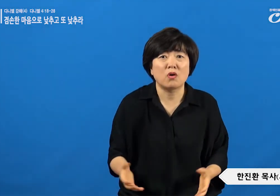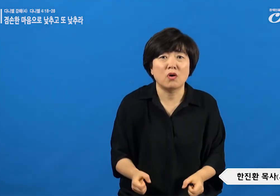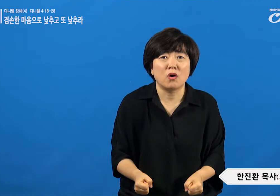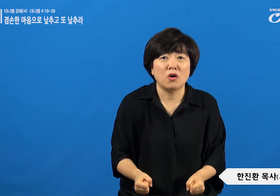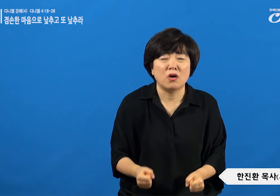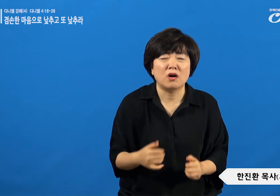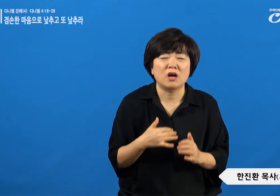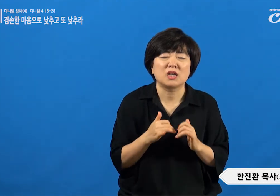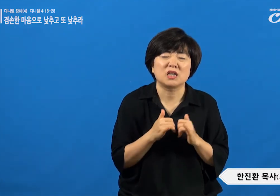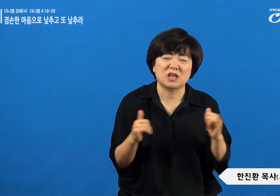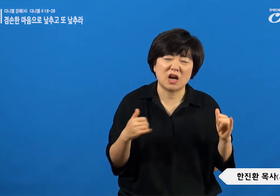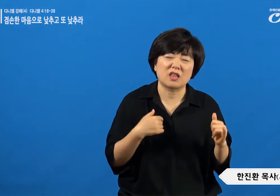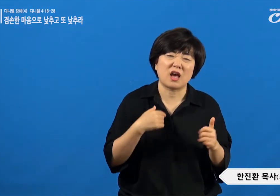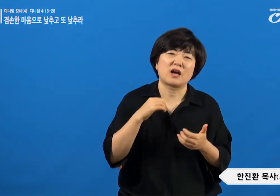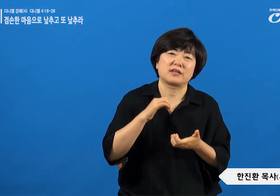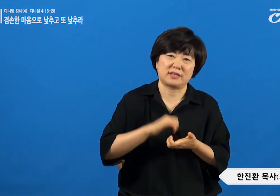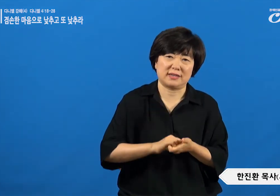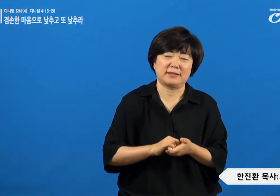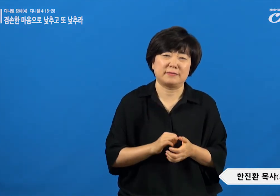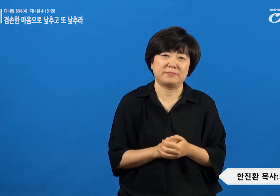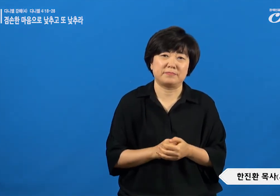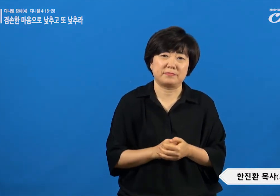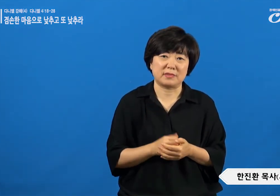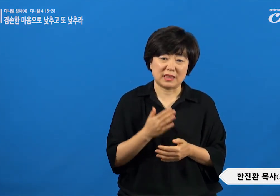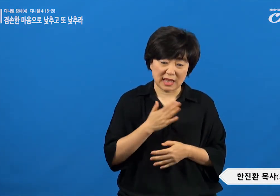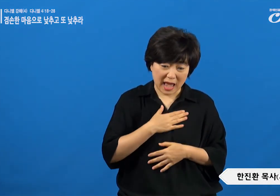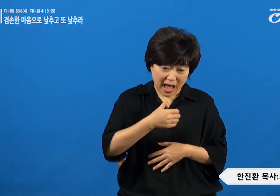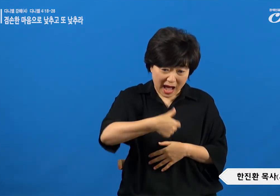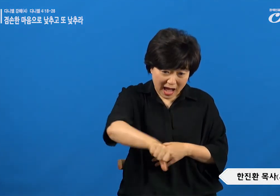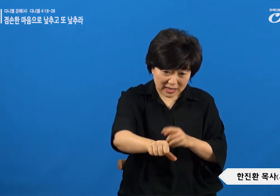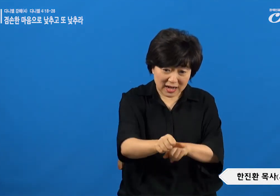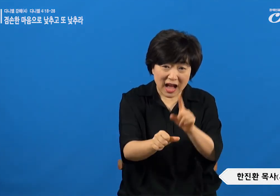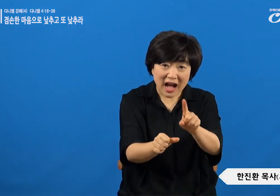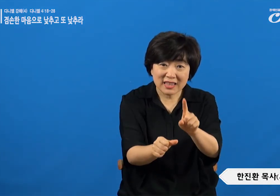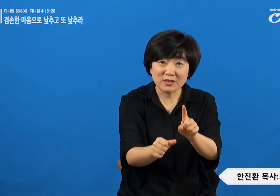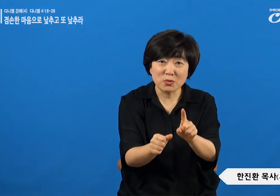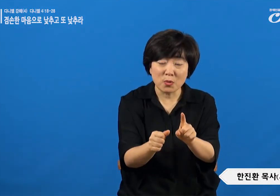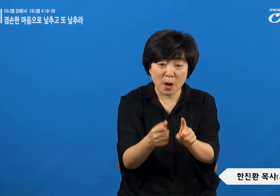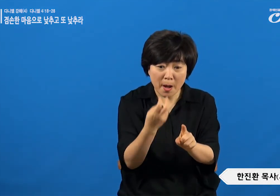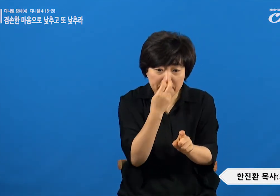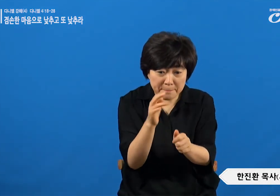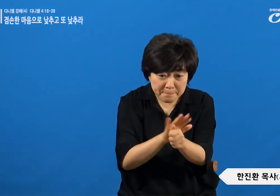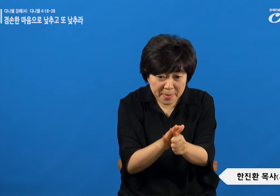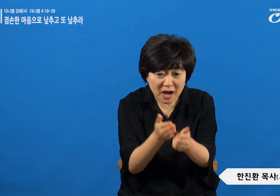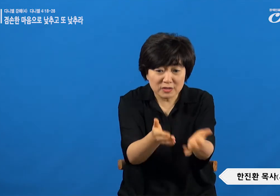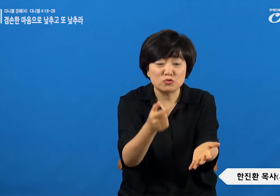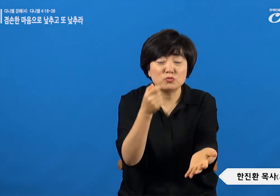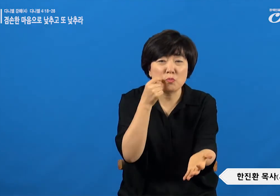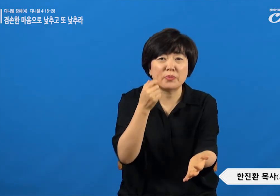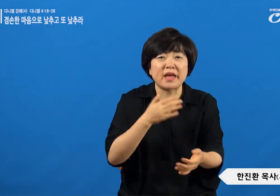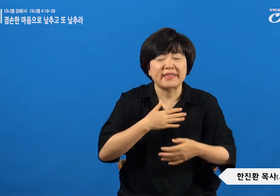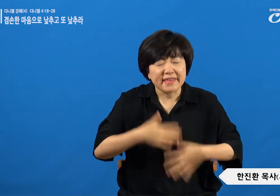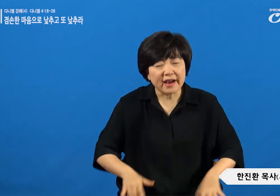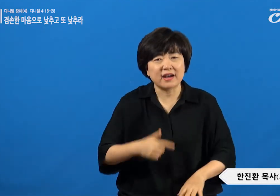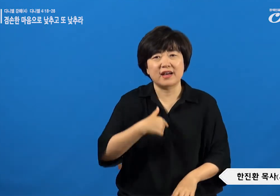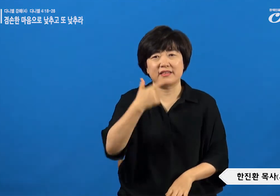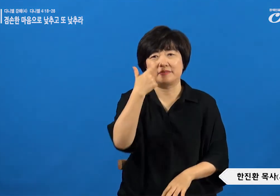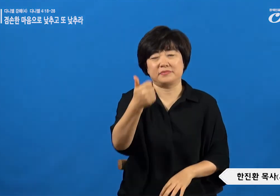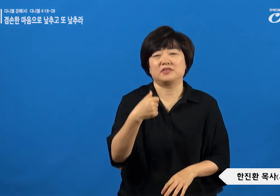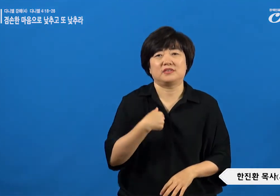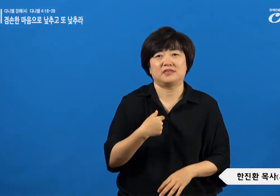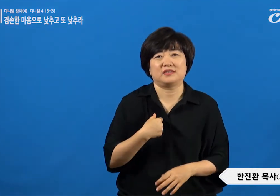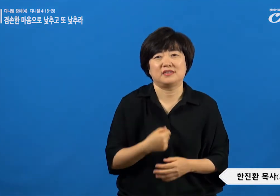여러분, 그것이 인간 아니겠습니까? 내 아이 하나도 제대로 돌봐줄 수 없는 약하디 약한 것이